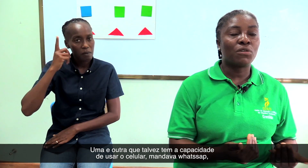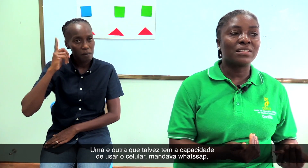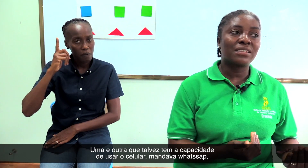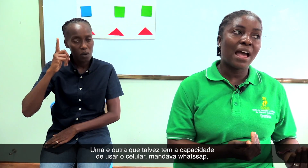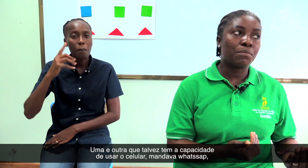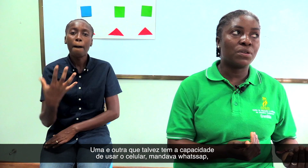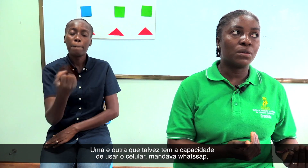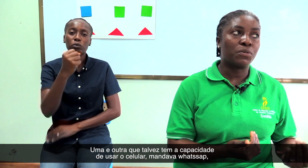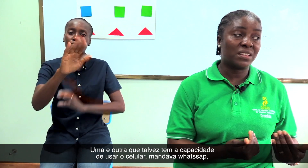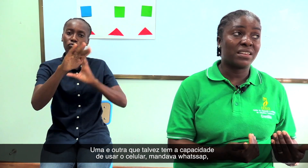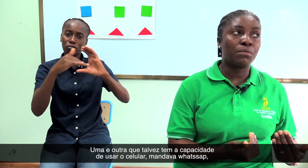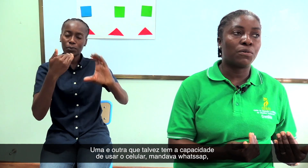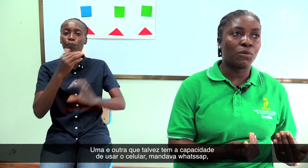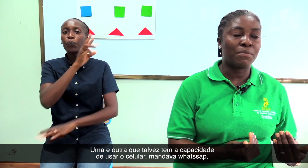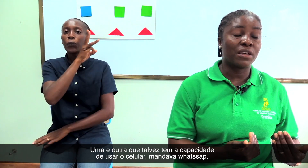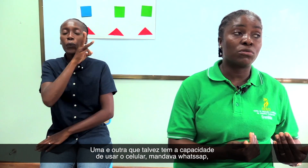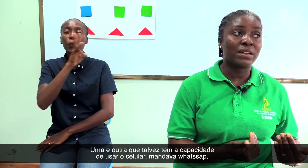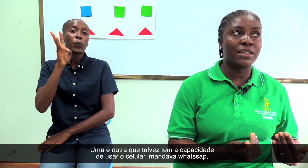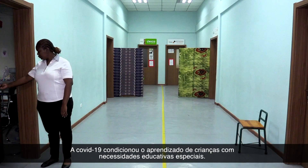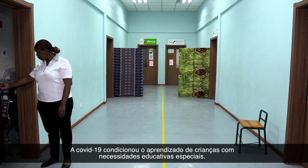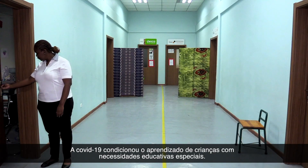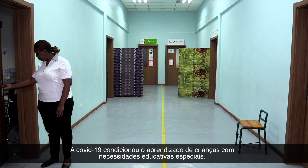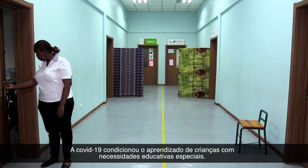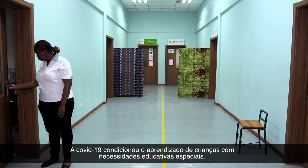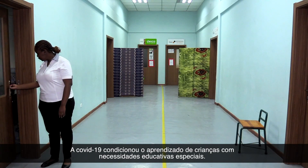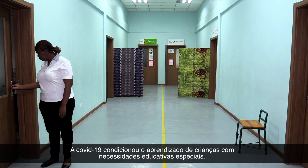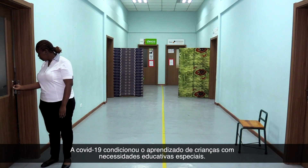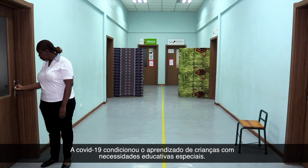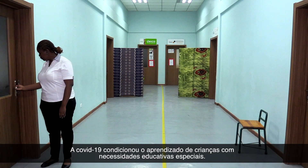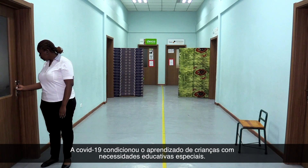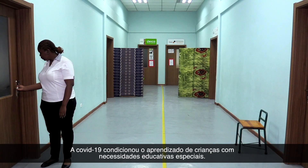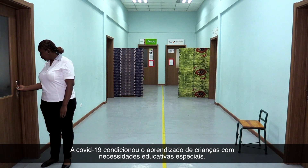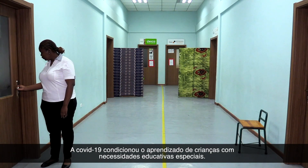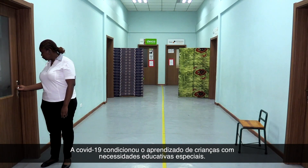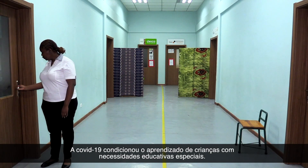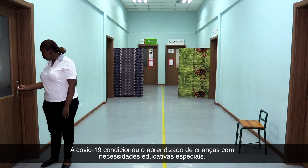mandava via WhatsApp, por exemplo, na minha turma tem.